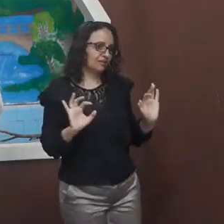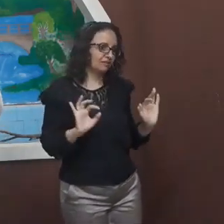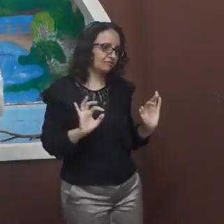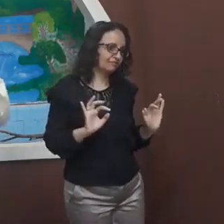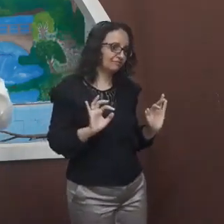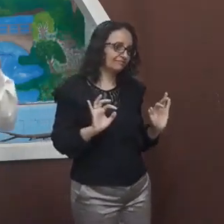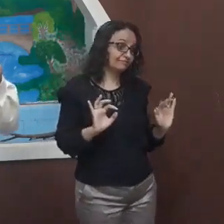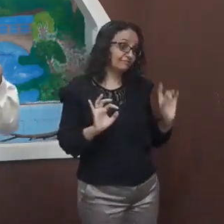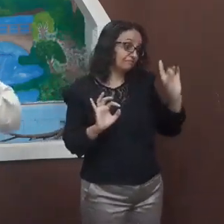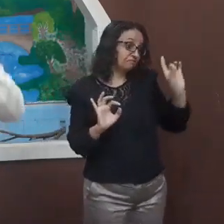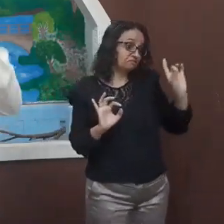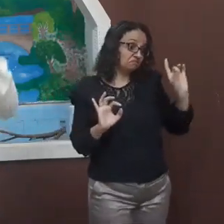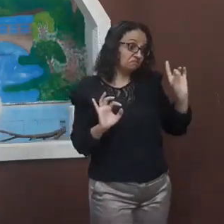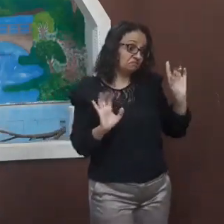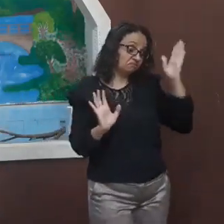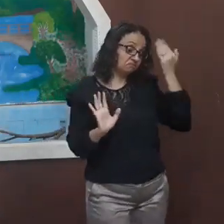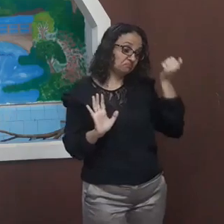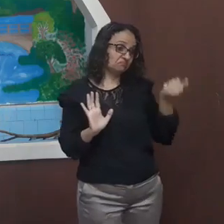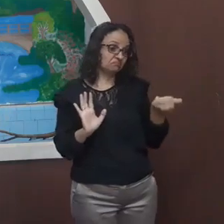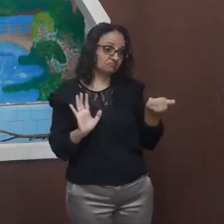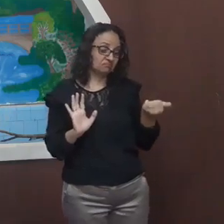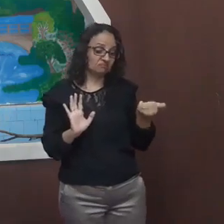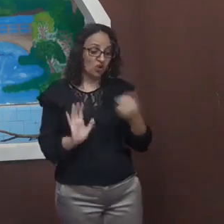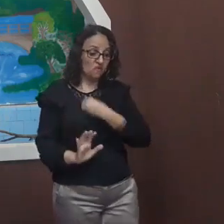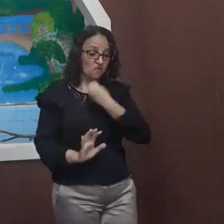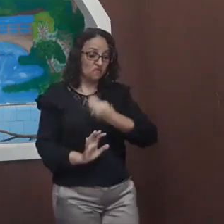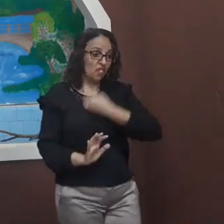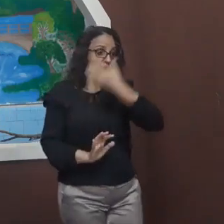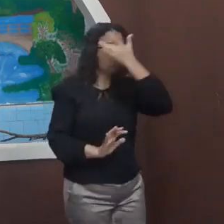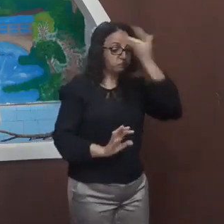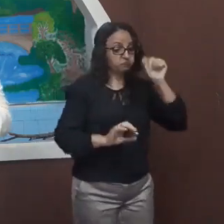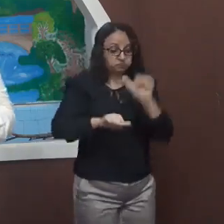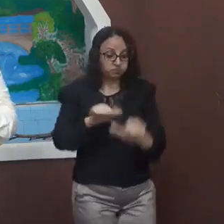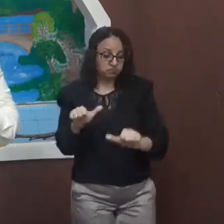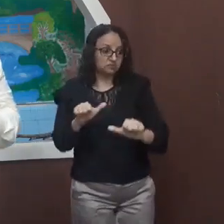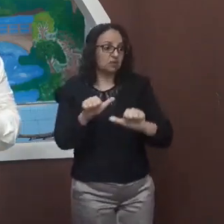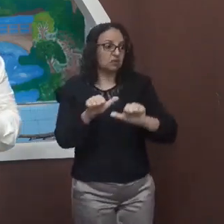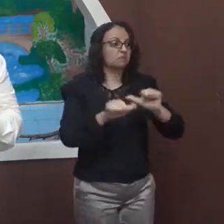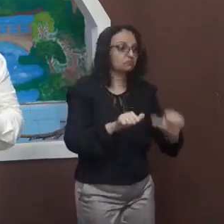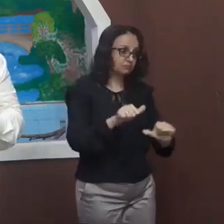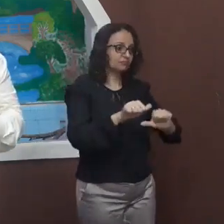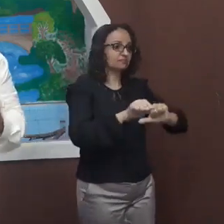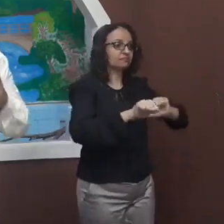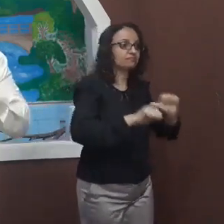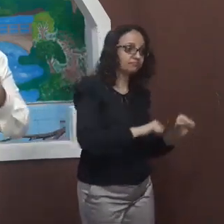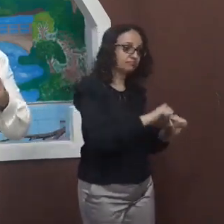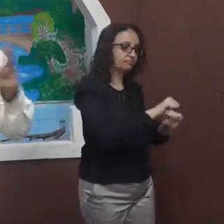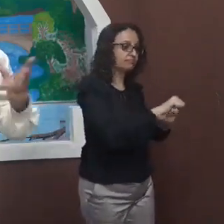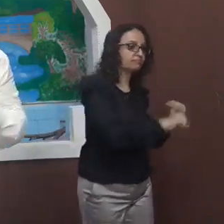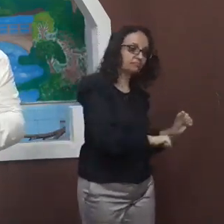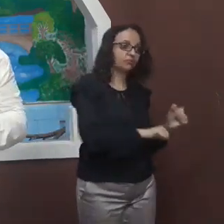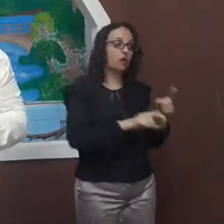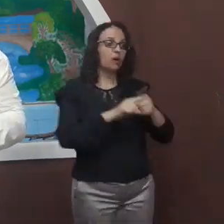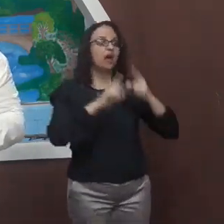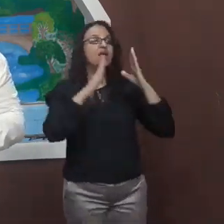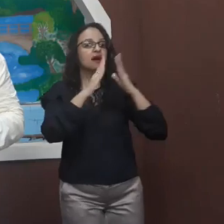Isso tem entrado, esse jeito de ser da pós-modernidade, tem entrado na